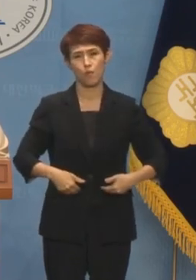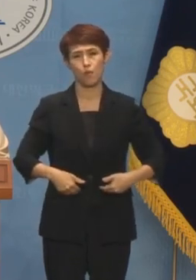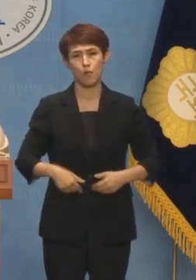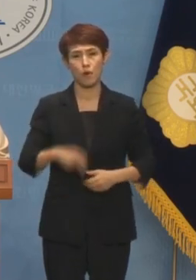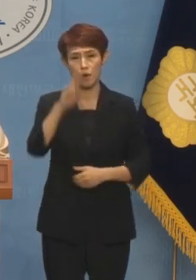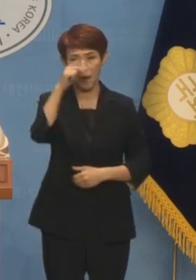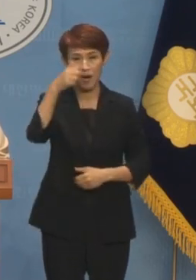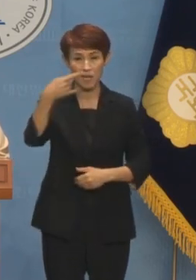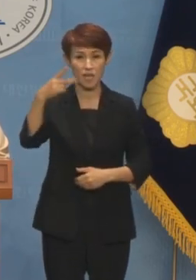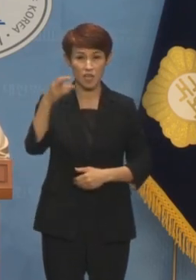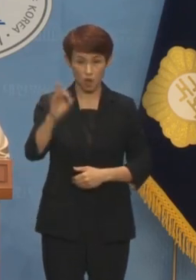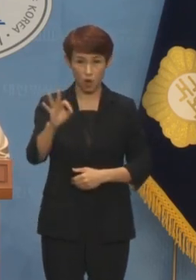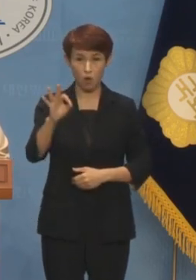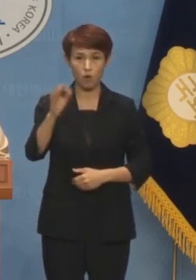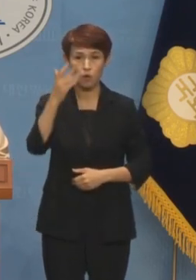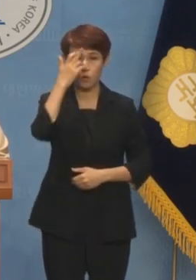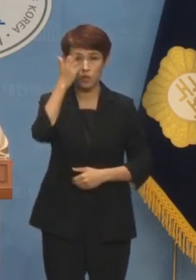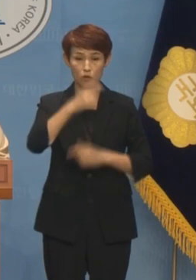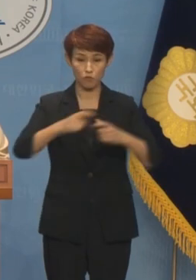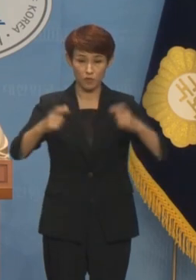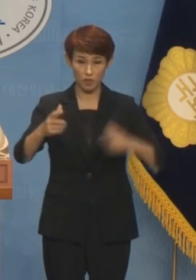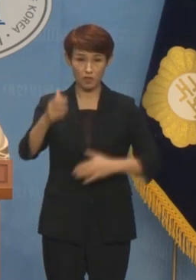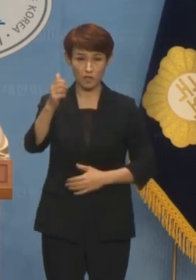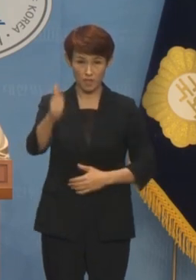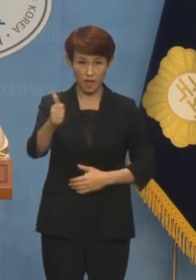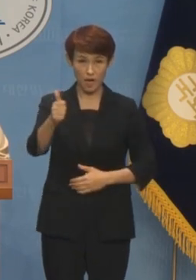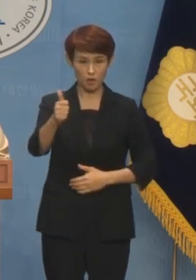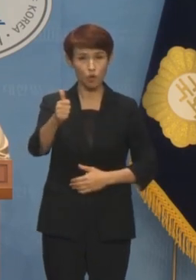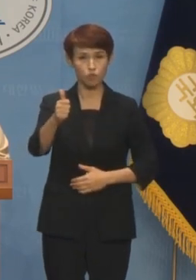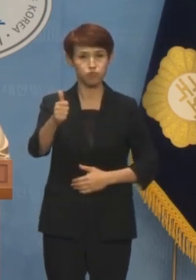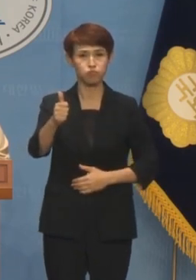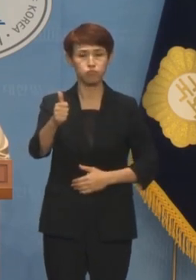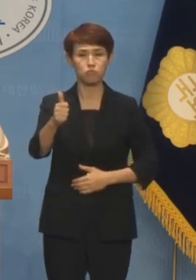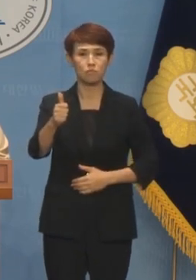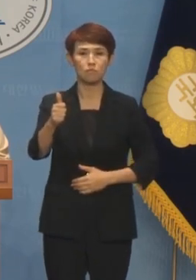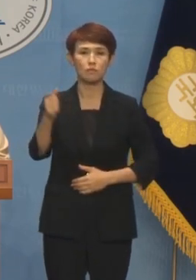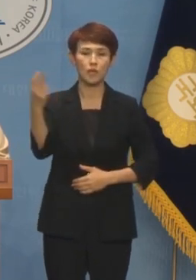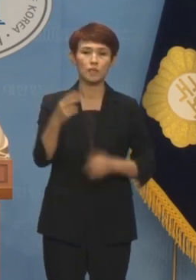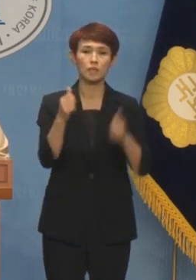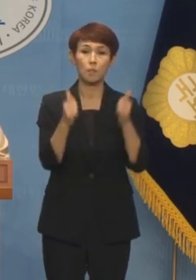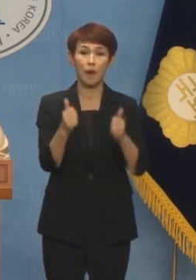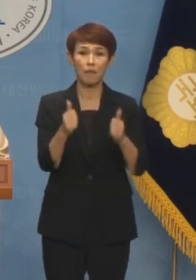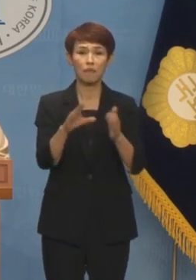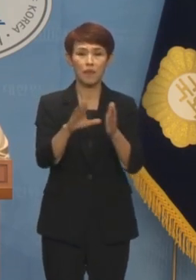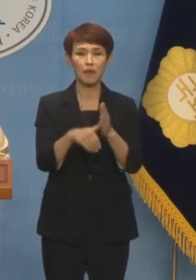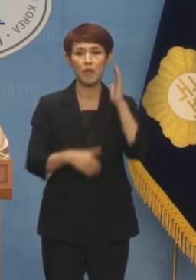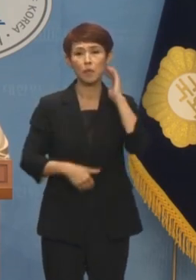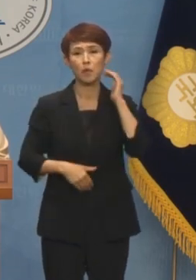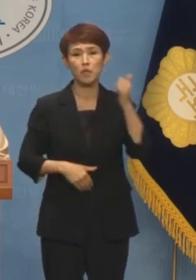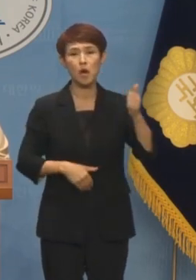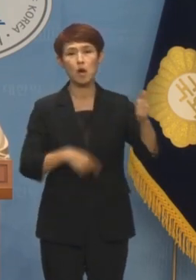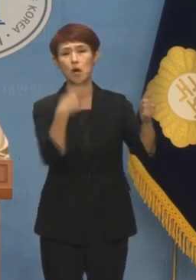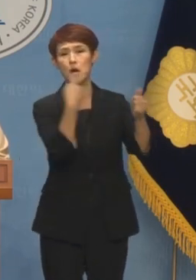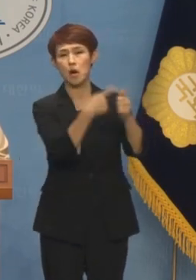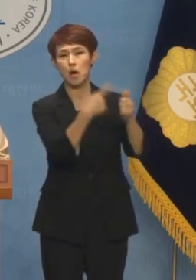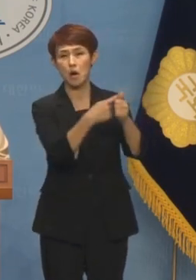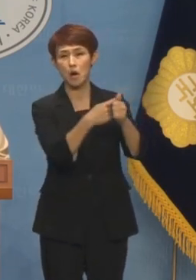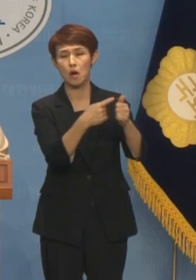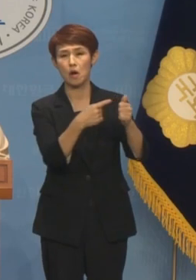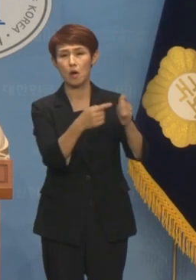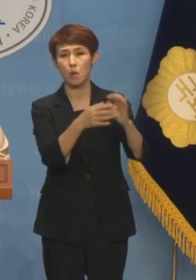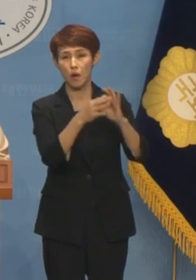박희영 용산구청장 또한 아무렇지 않게 돌아와 재판에서 대통령 비판 전단